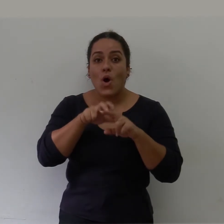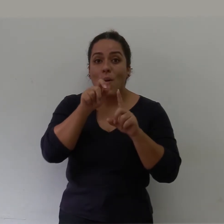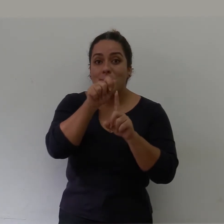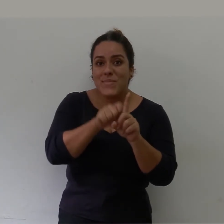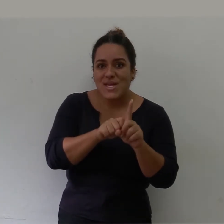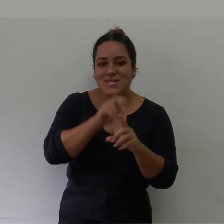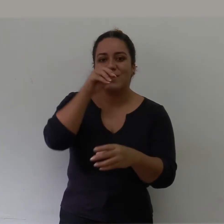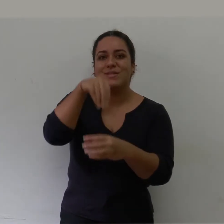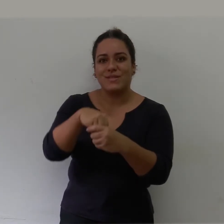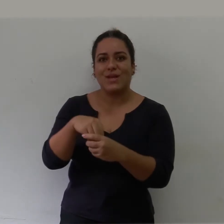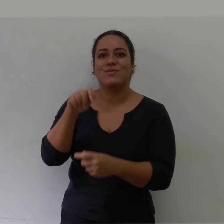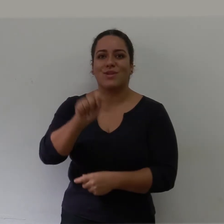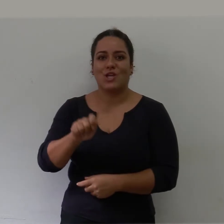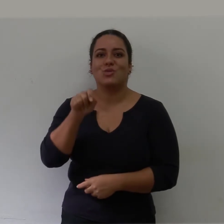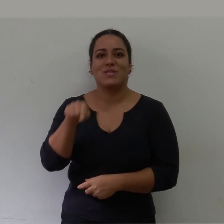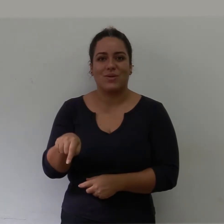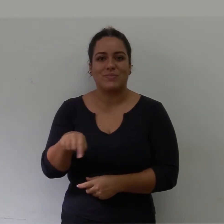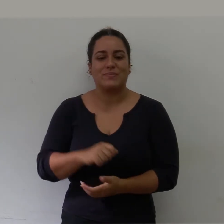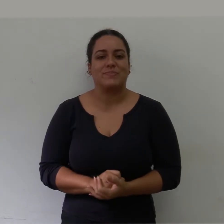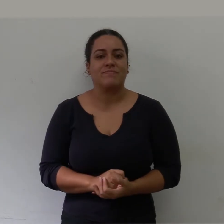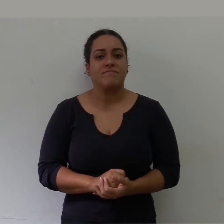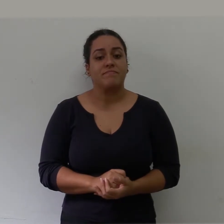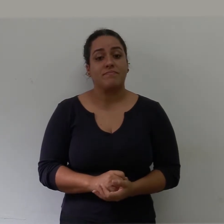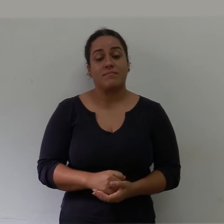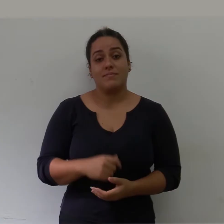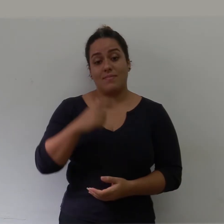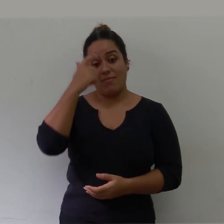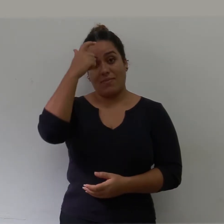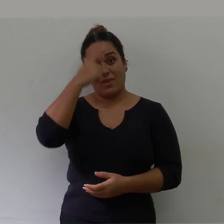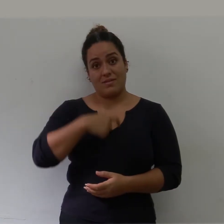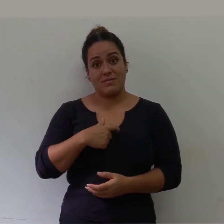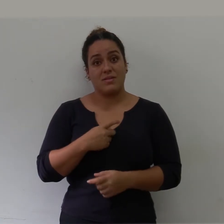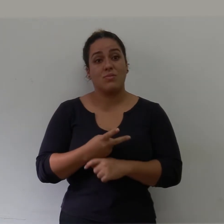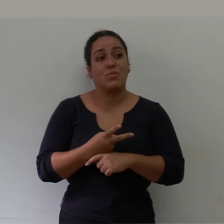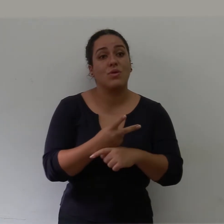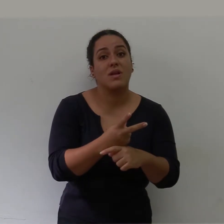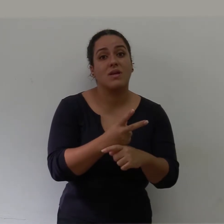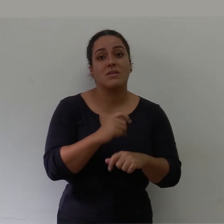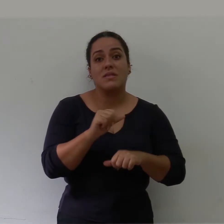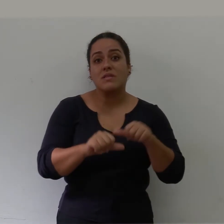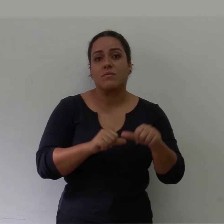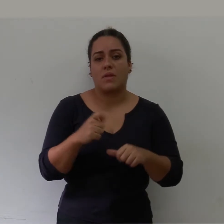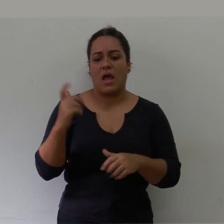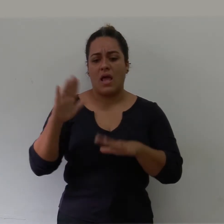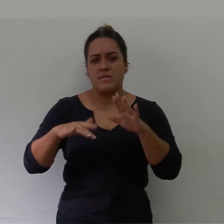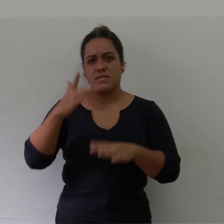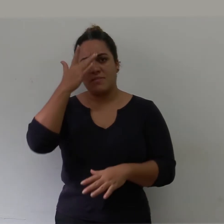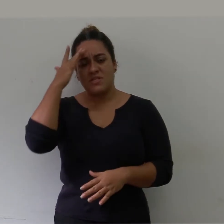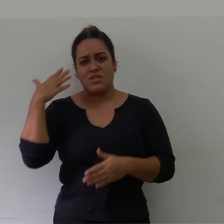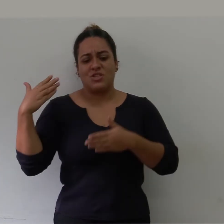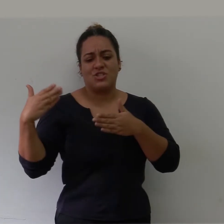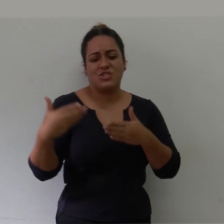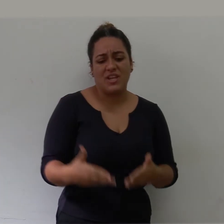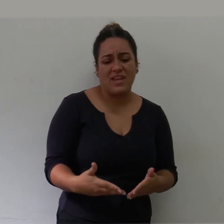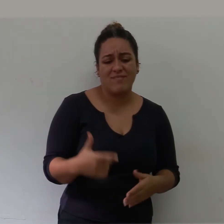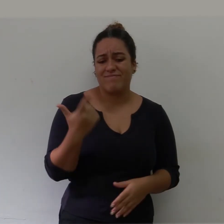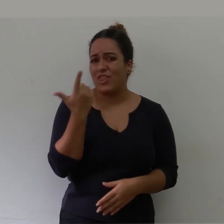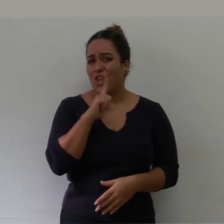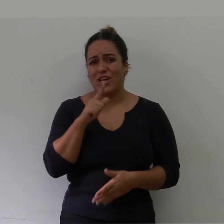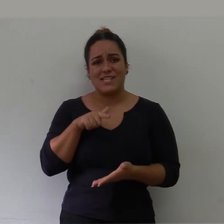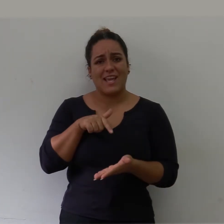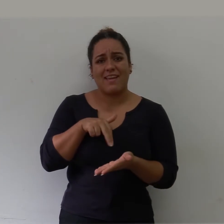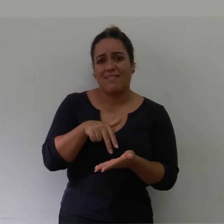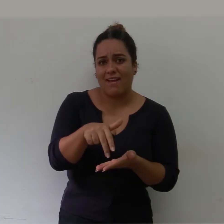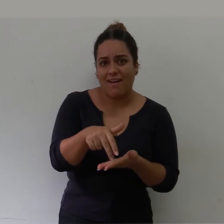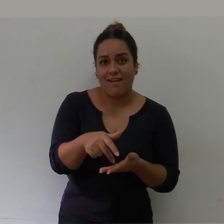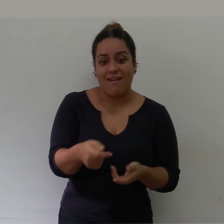pela instituição. Na vida das pessoas isso é uma transformação, né? A gente tem muitos exemplos de pessoas que chegam aqui sem poder andar,